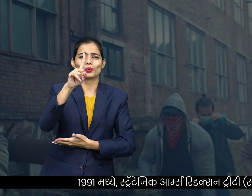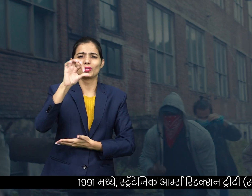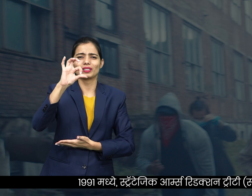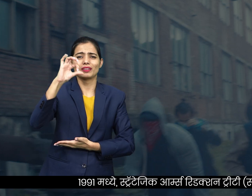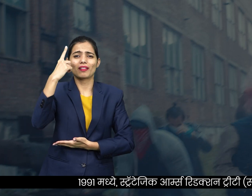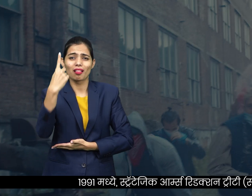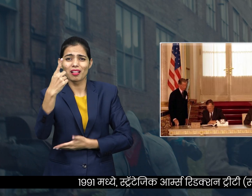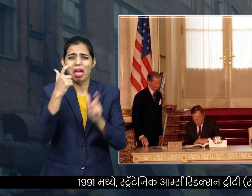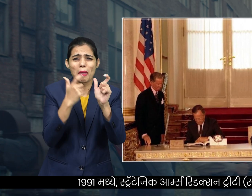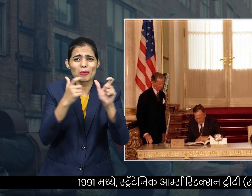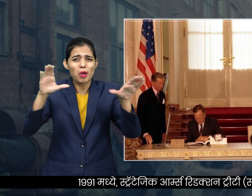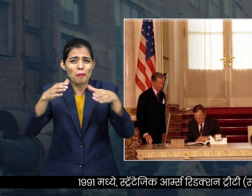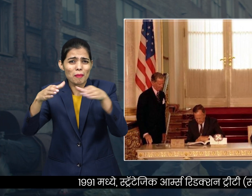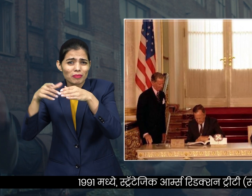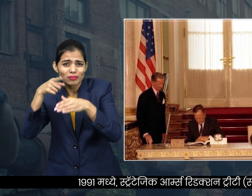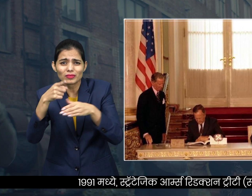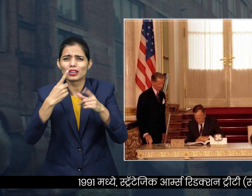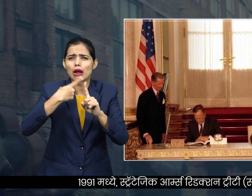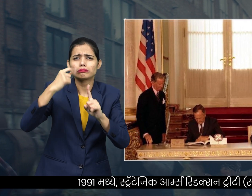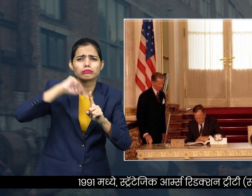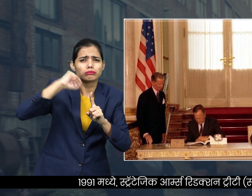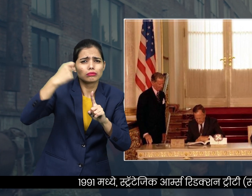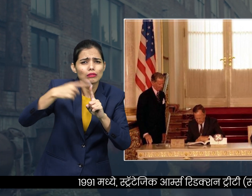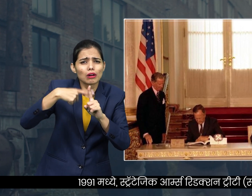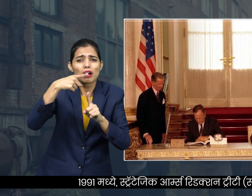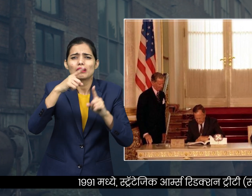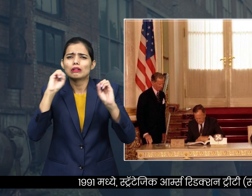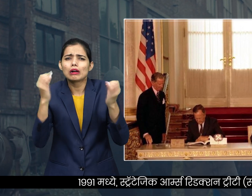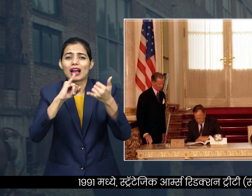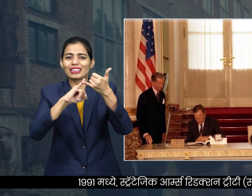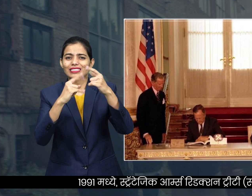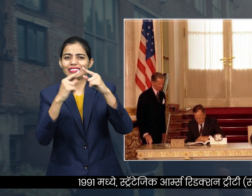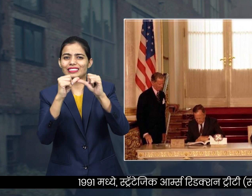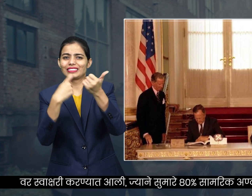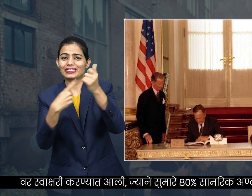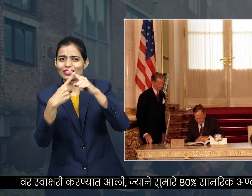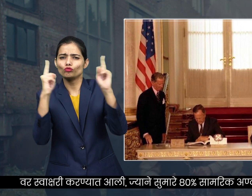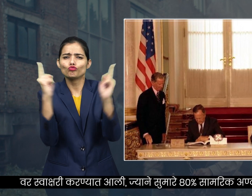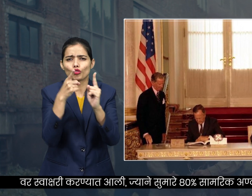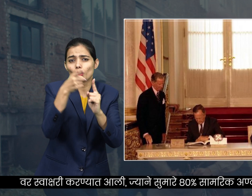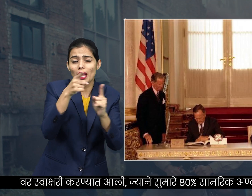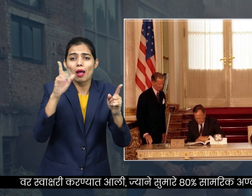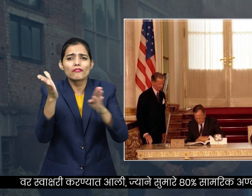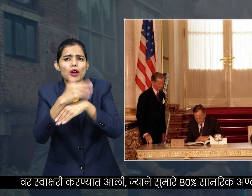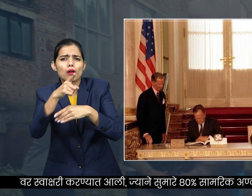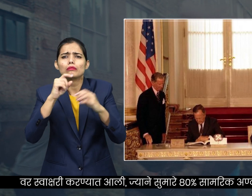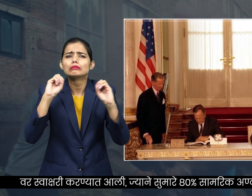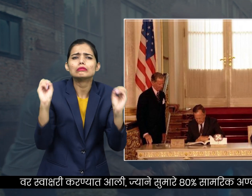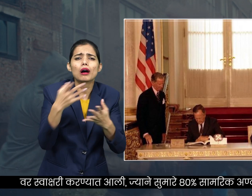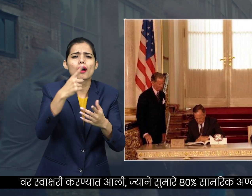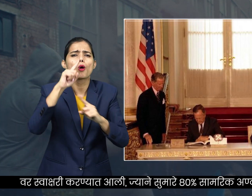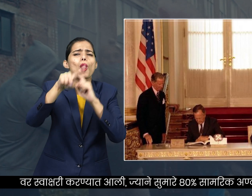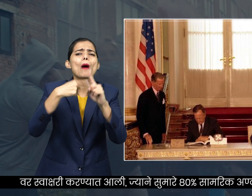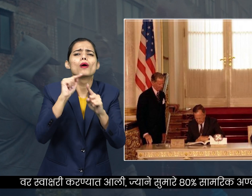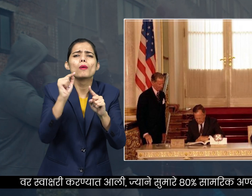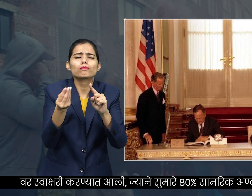1991 मध्ये स्ट्रॅटेजिक आर्म्स रिडक्शन ट्रिटी अर्थात स्टार्ट वर स्वाक्षरी करण्यात आली, ज्याने